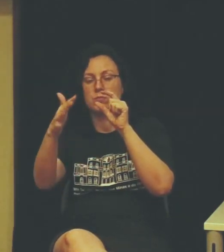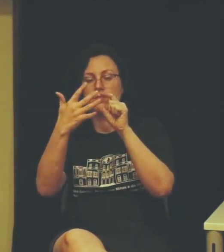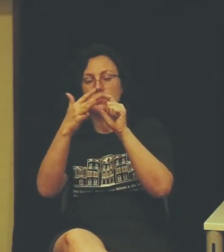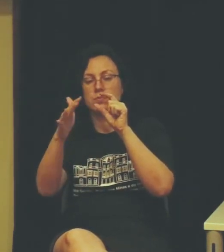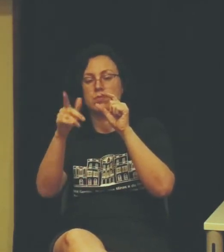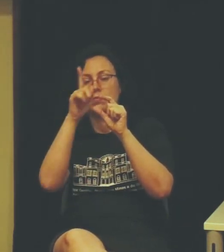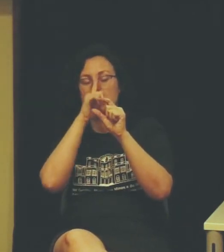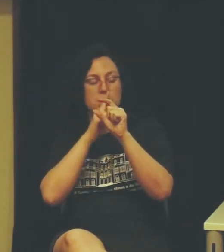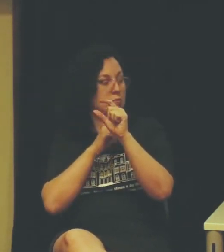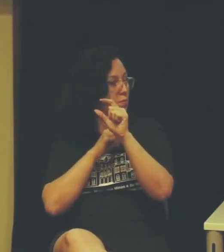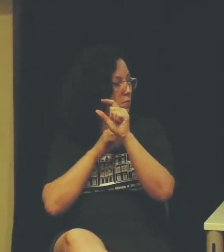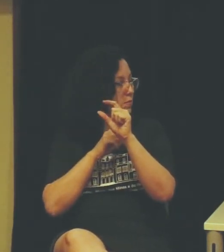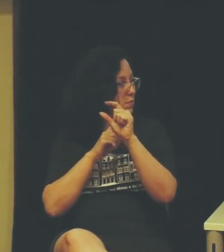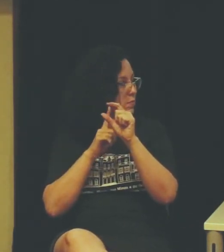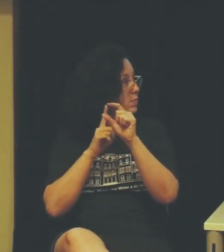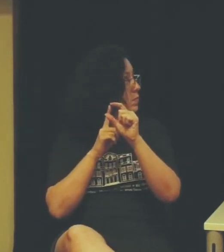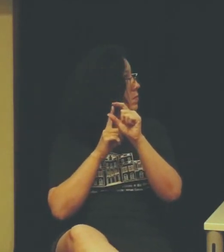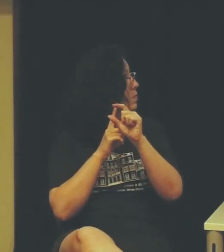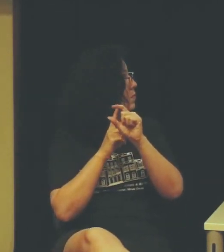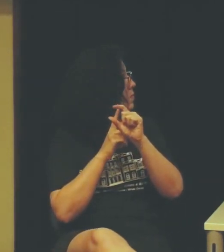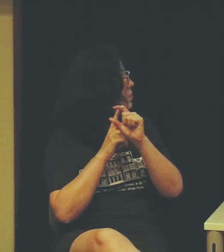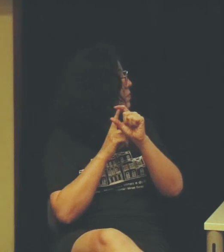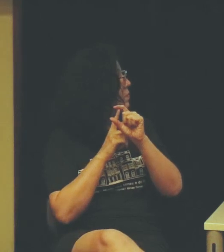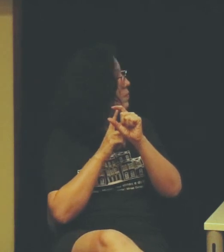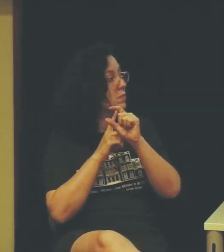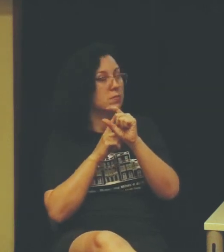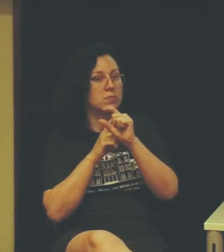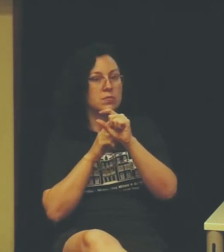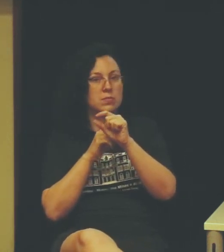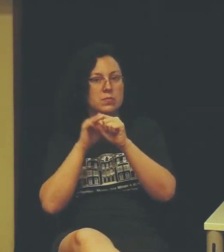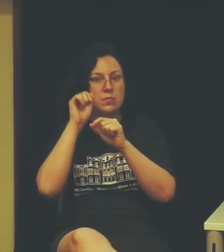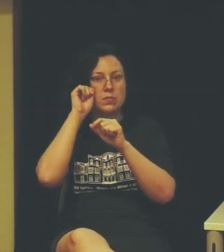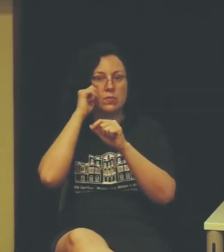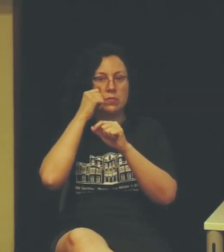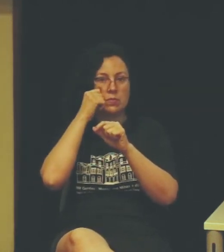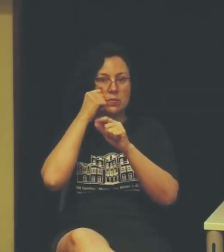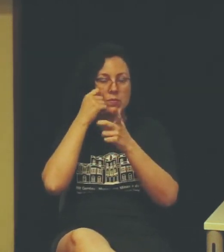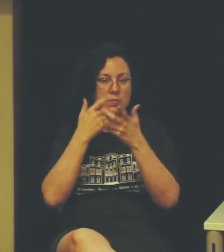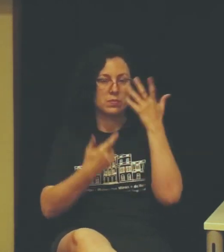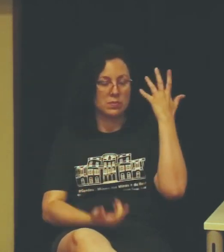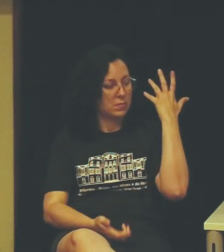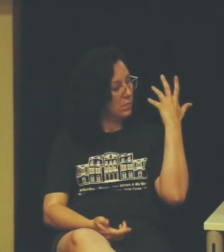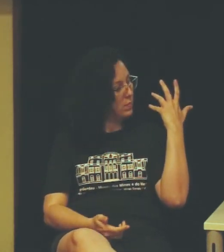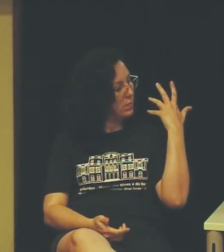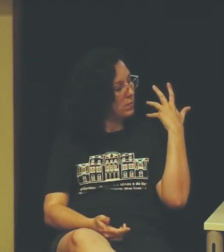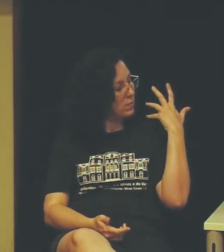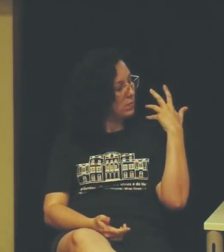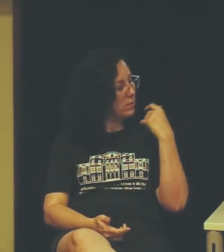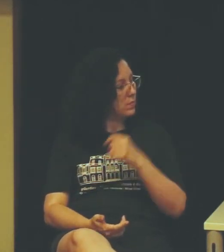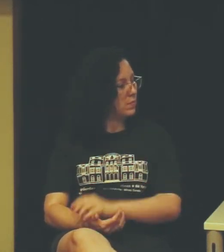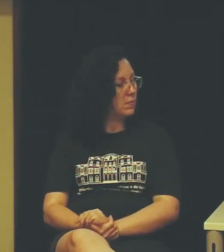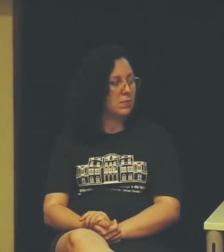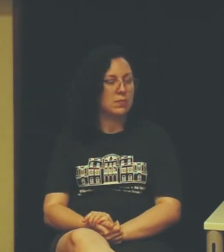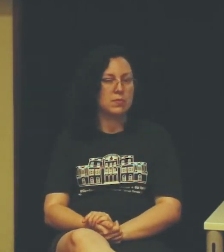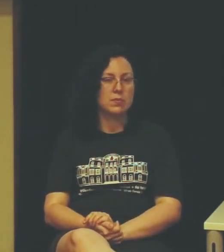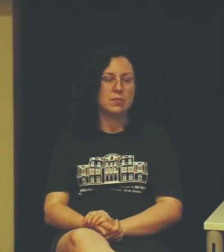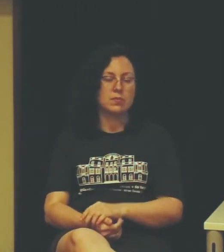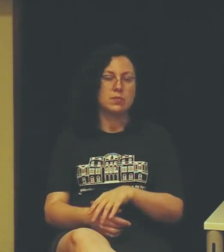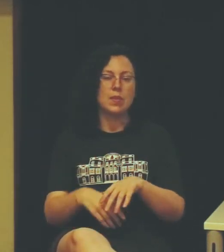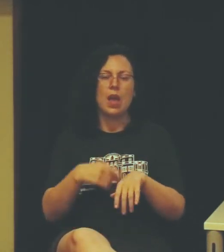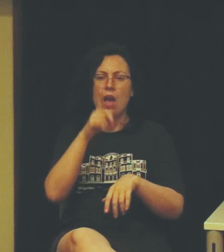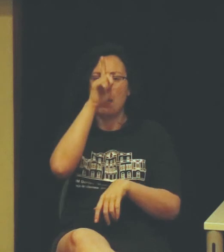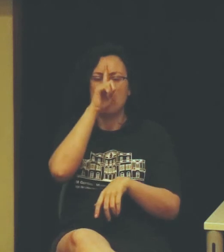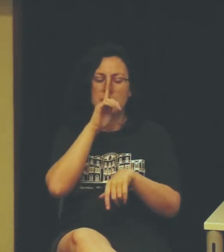amarelo. É uma pequena pepita de ouro preto. Né? O que a gente está vendo aqui em amarelo é o